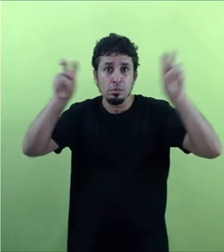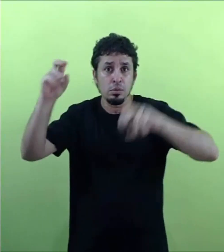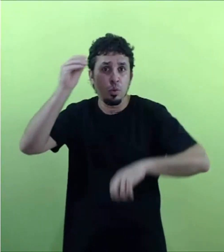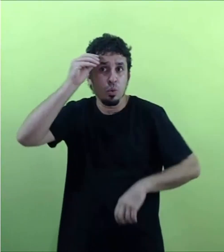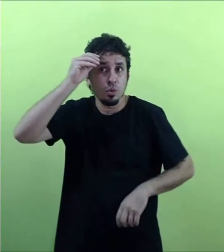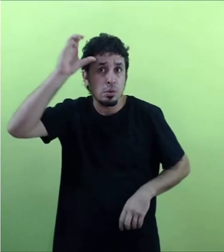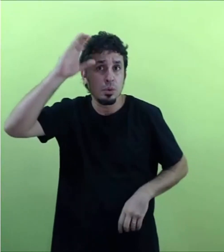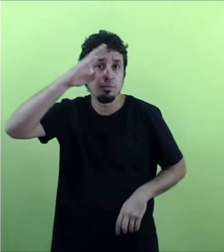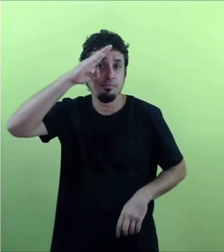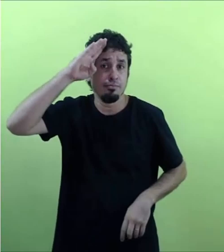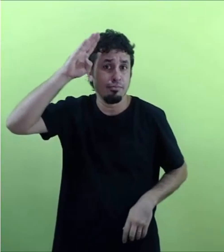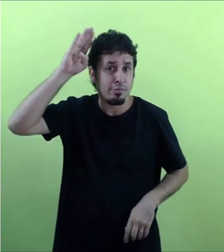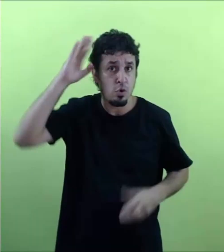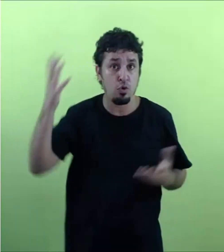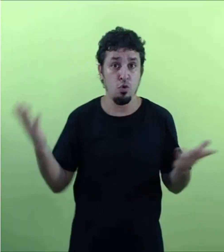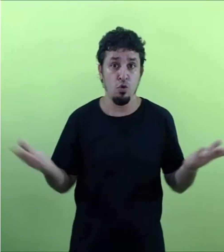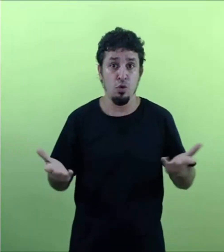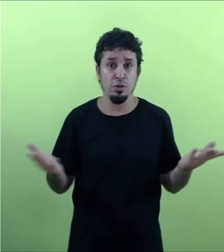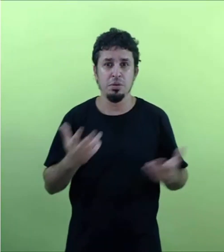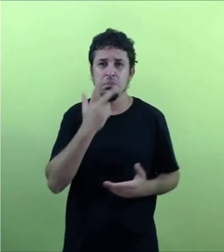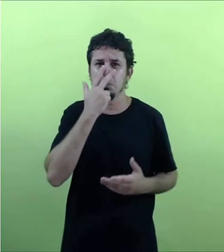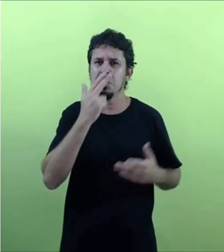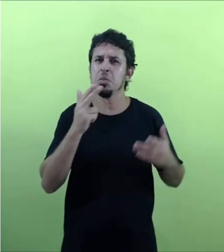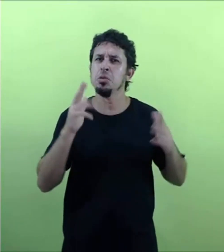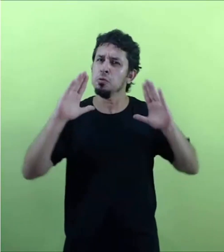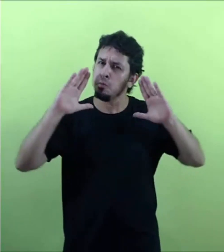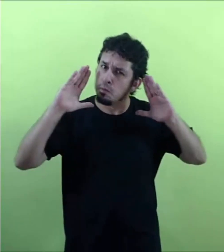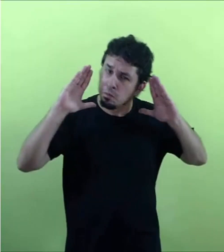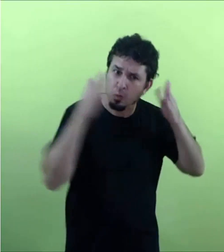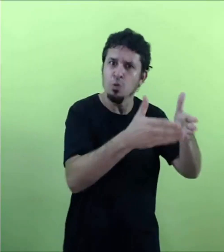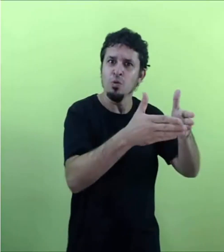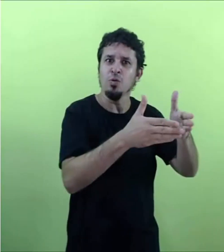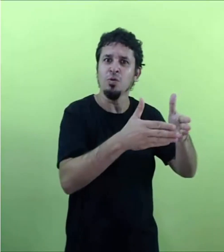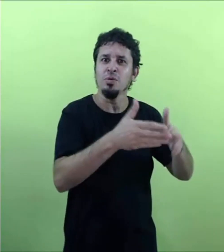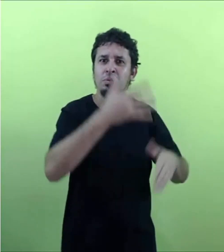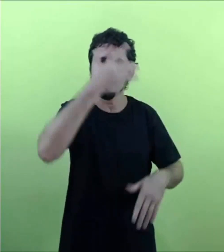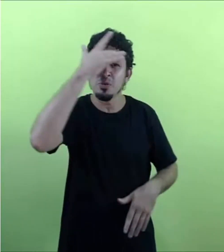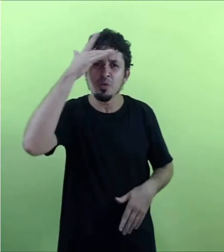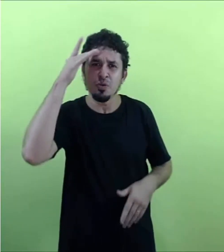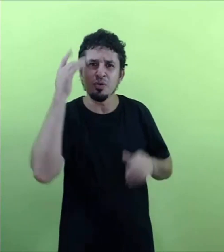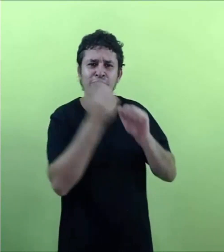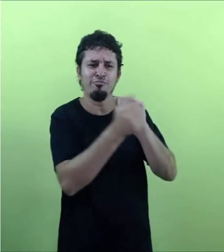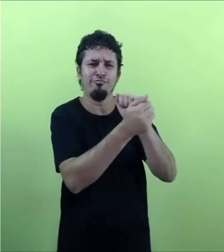si mesma. Referências bibliográficas.